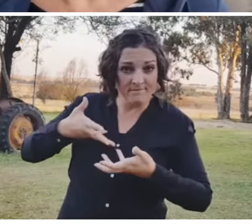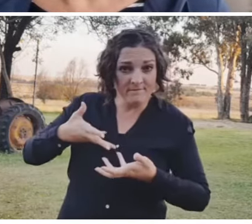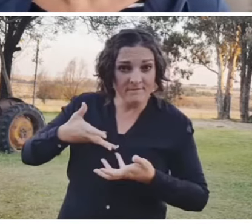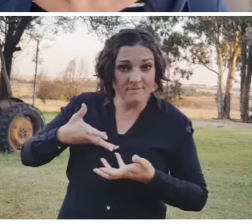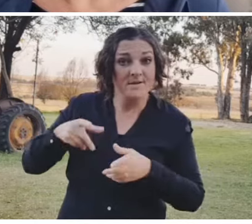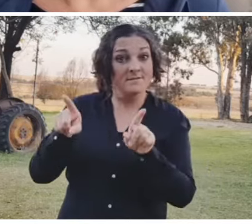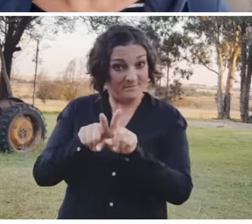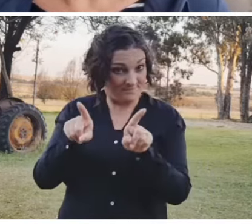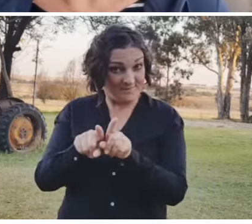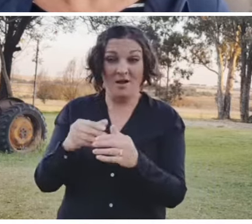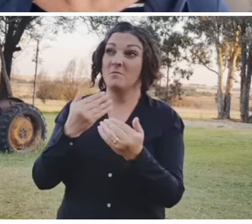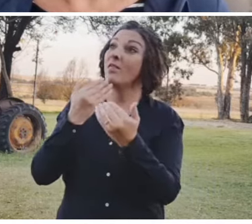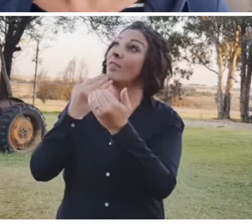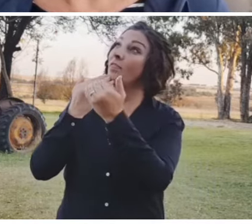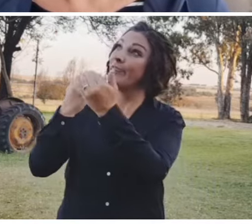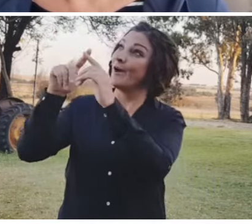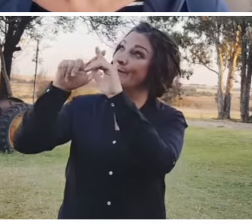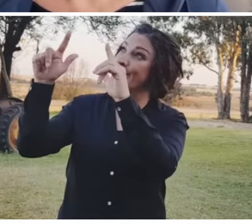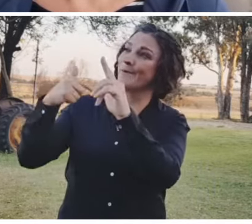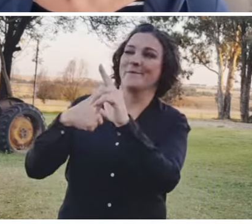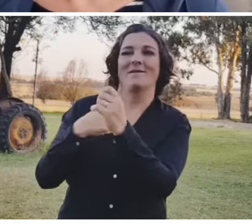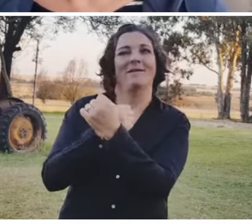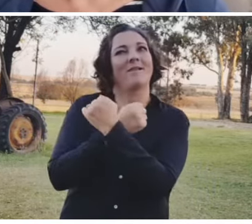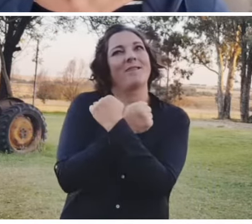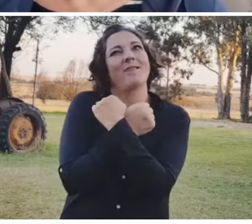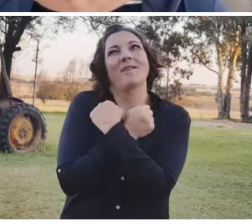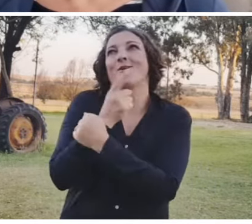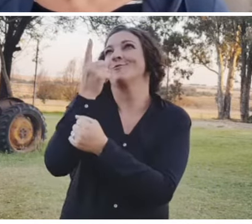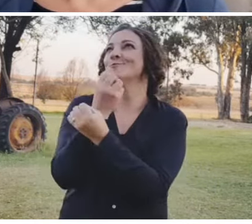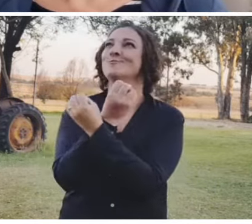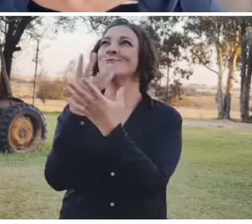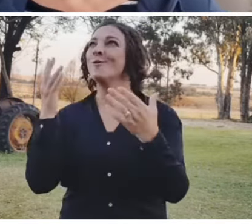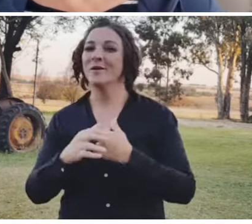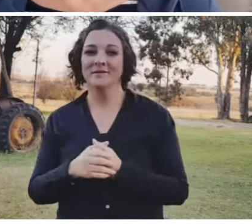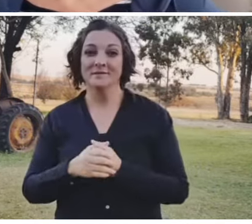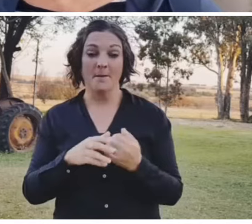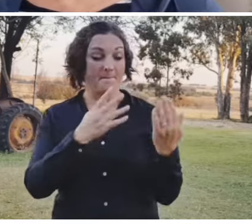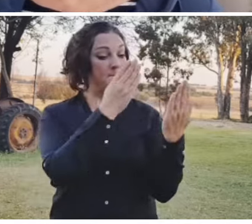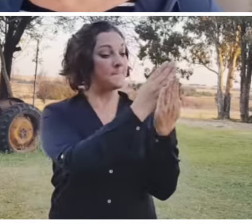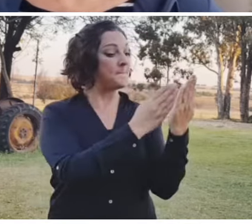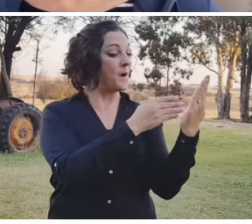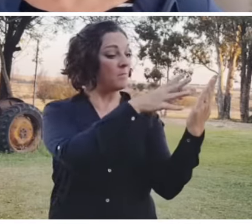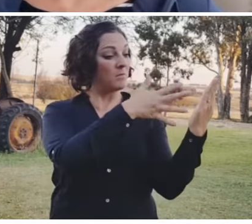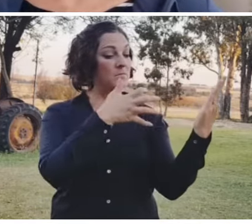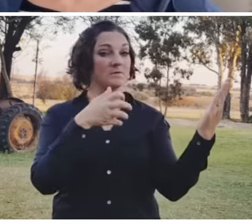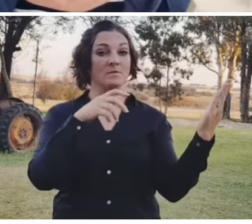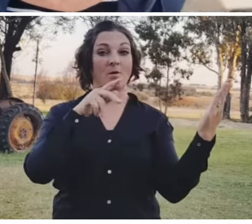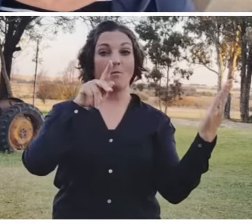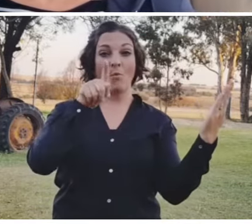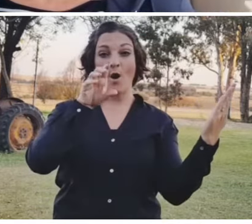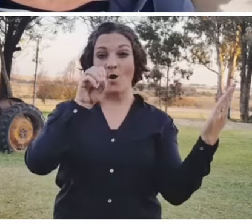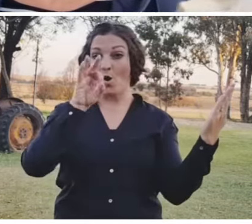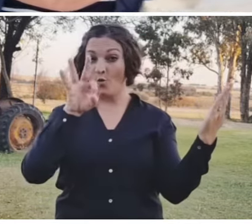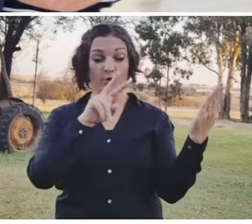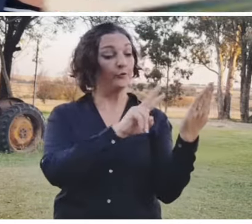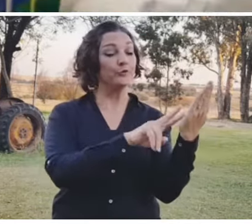en dan kan jy ook sê, Heere, ek is baie lief vir jy. In Psalm 103 vers